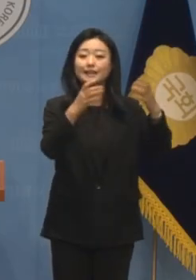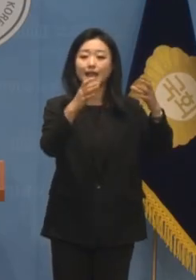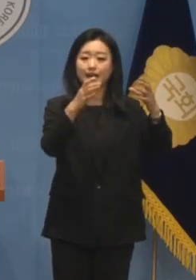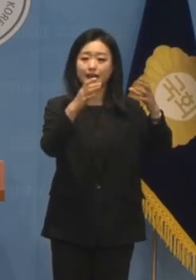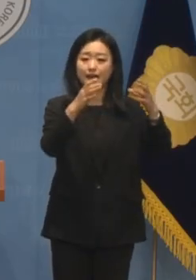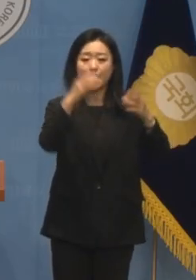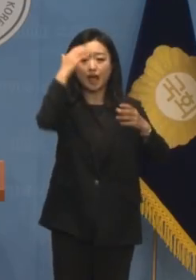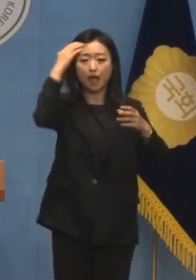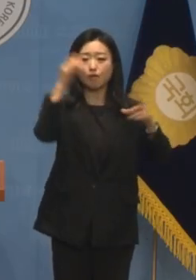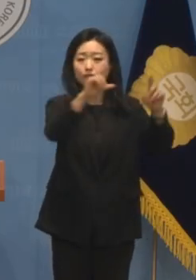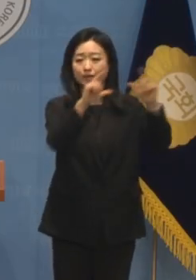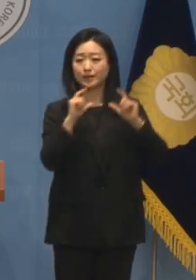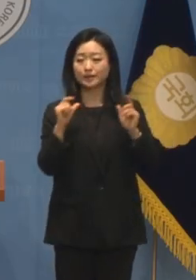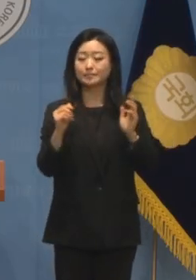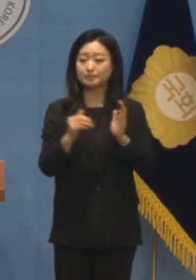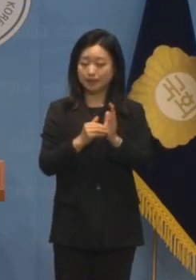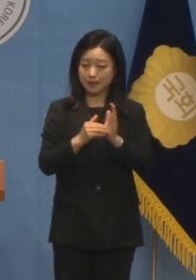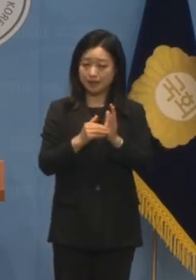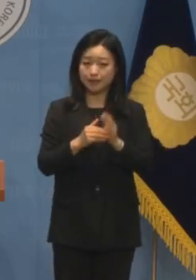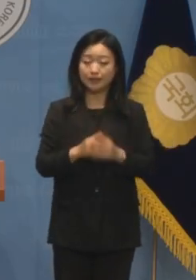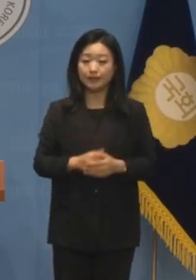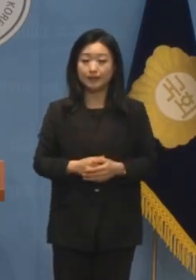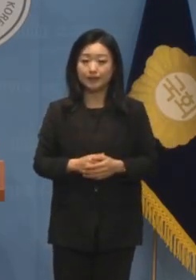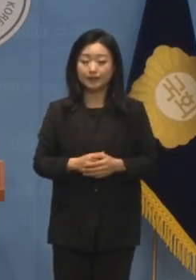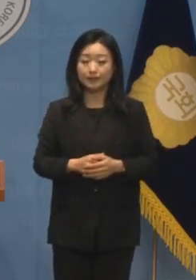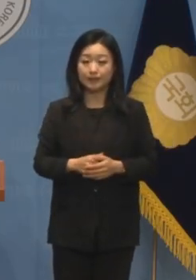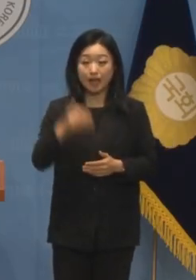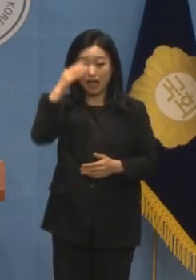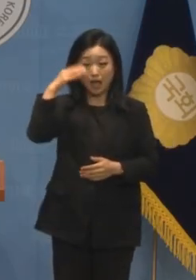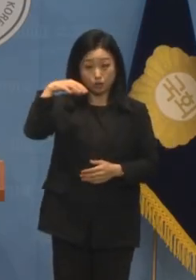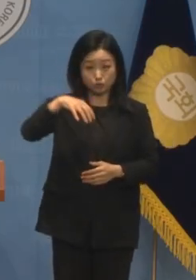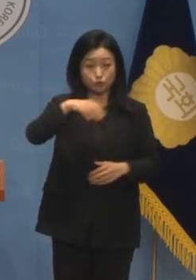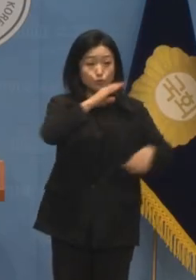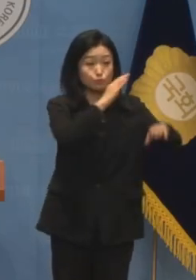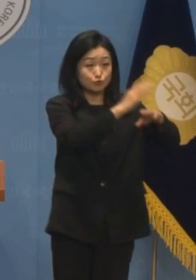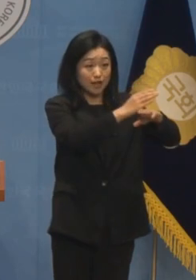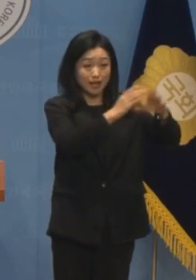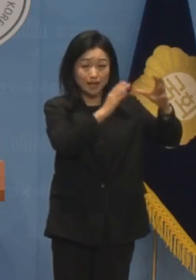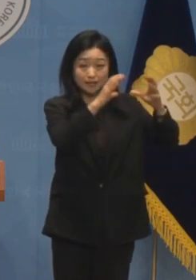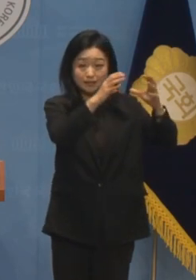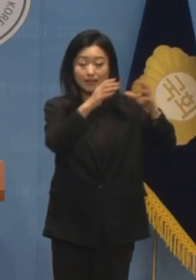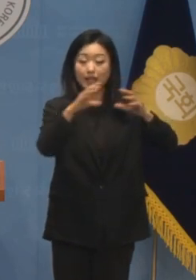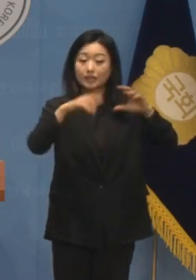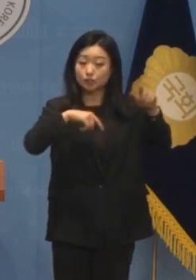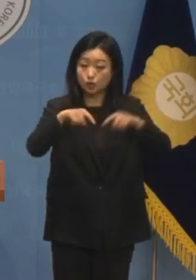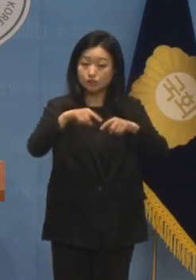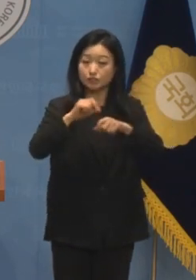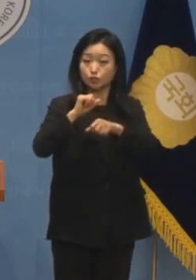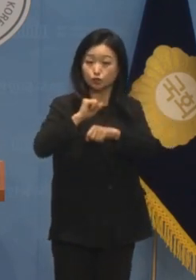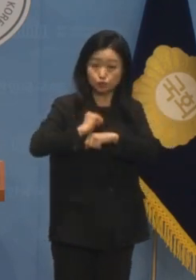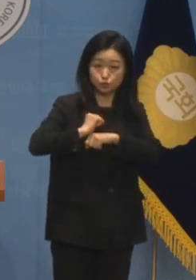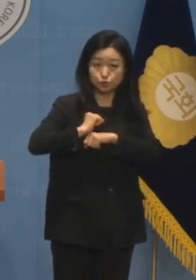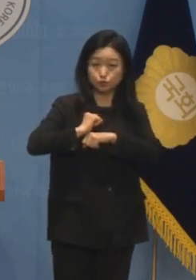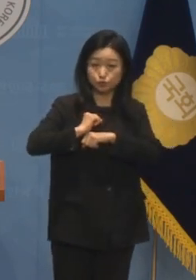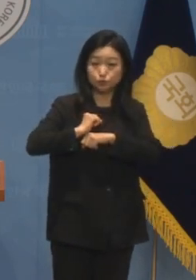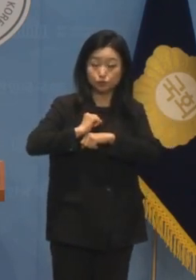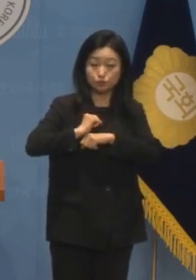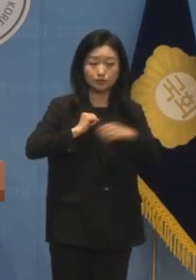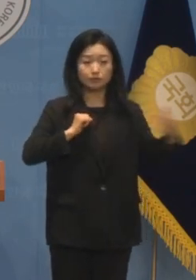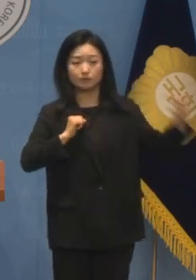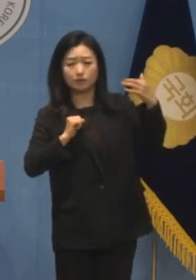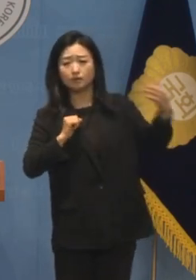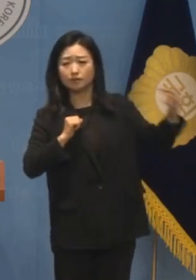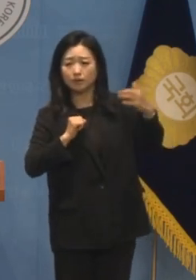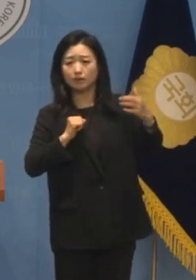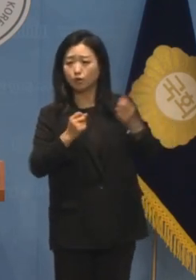것이라고 밝혔습니다. 이제 남한은 북한에게 정치, 군사적 도발 행동을 일삼는 적대